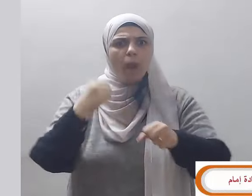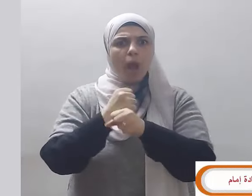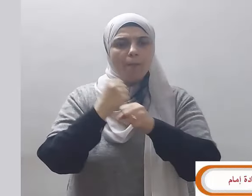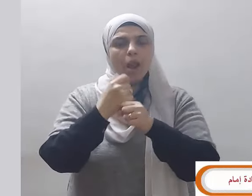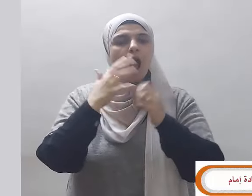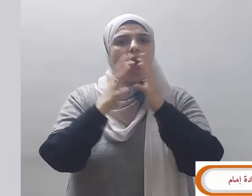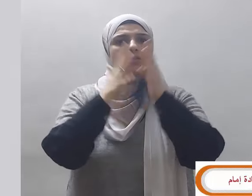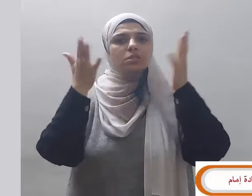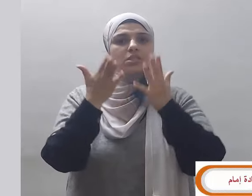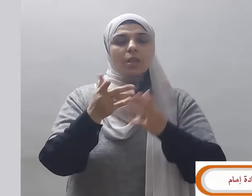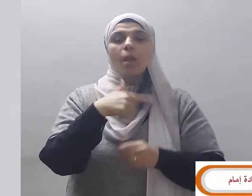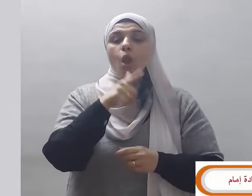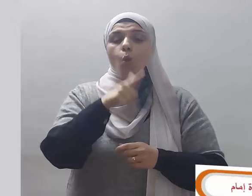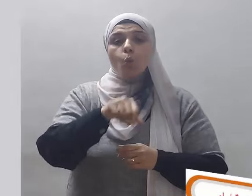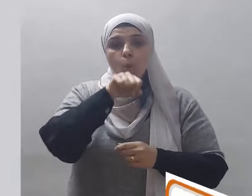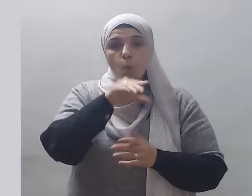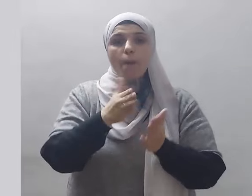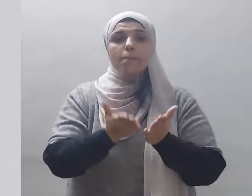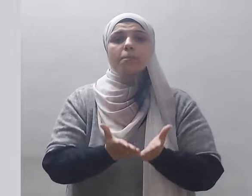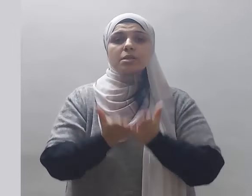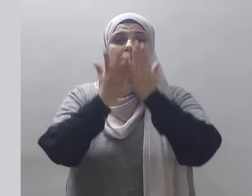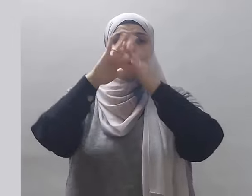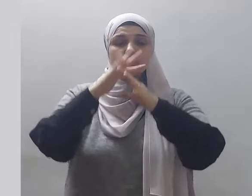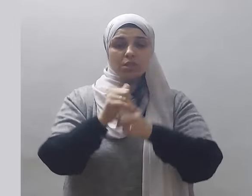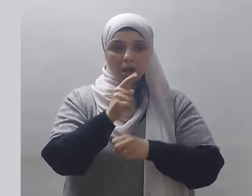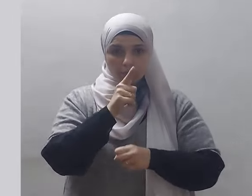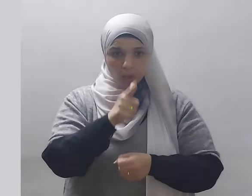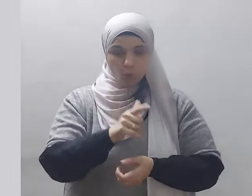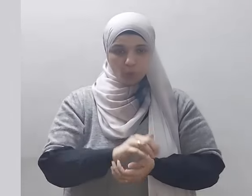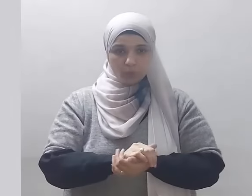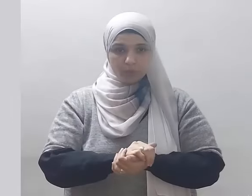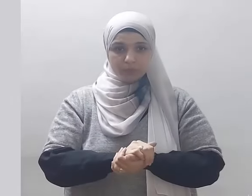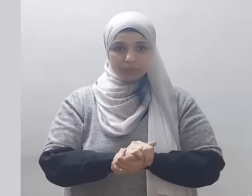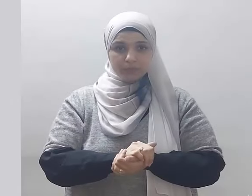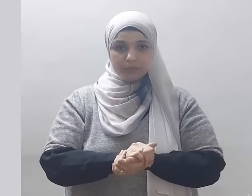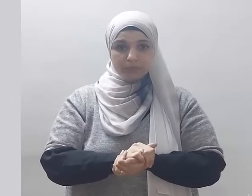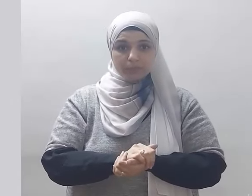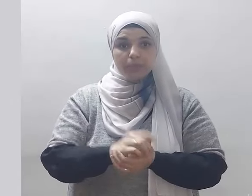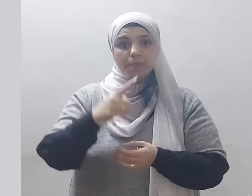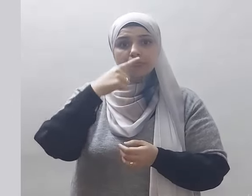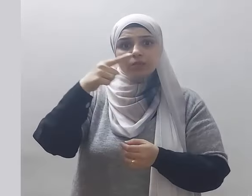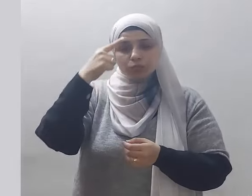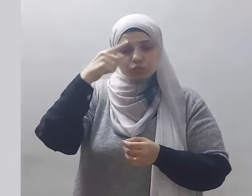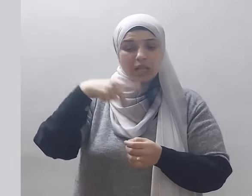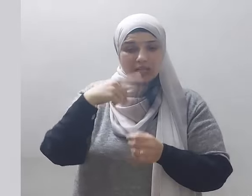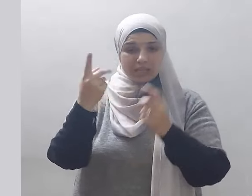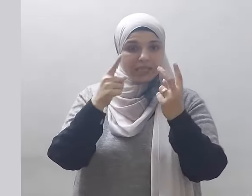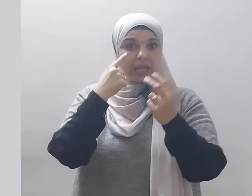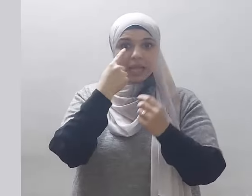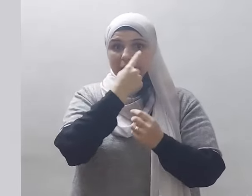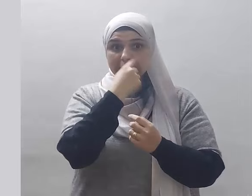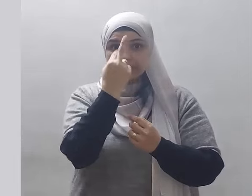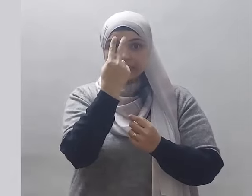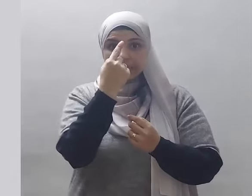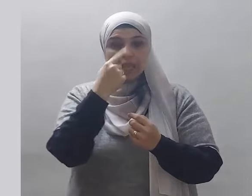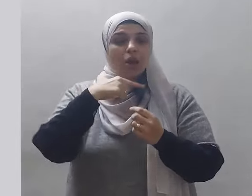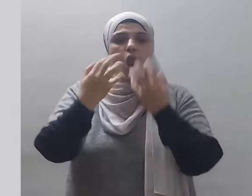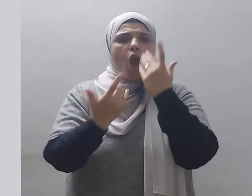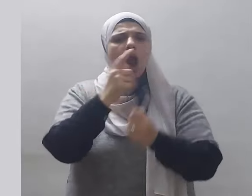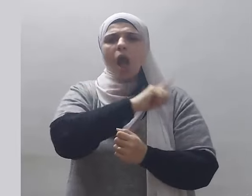يقول نبينا صلى الله عليه وسلم عينان لا تمسهما النار عين بكت في جوف الليل من